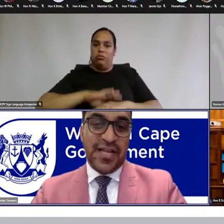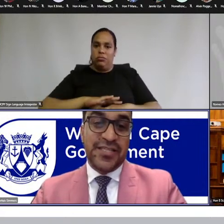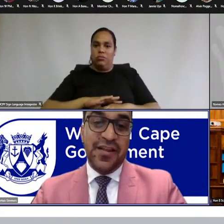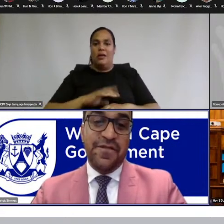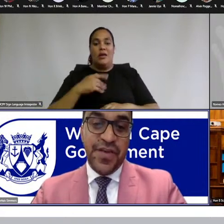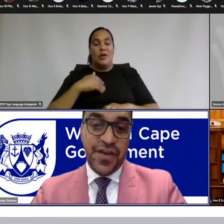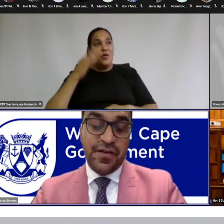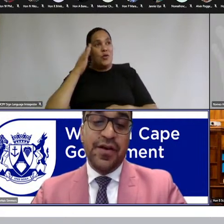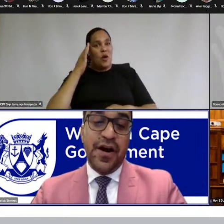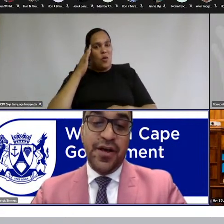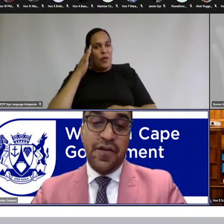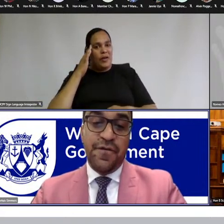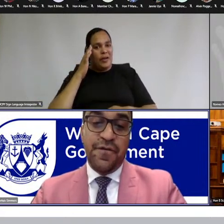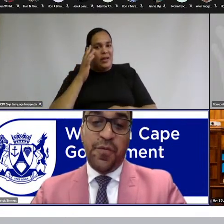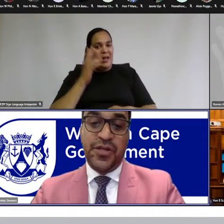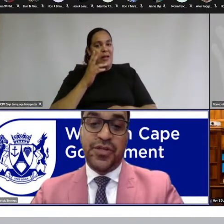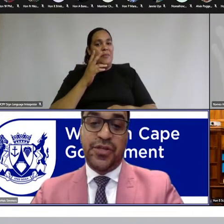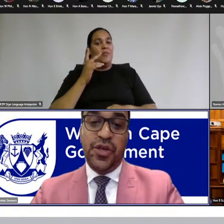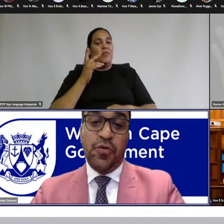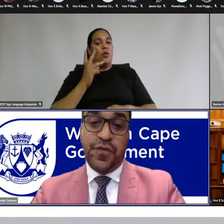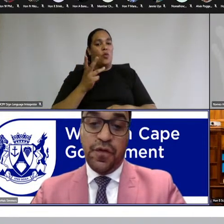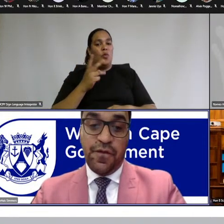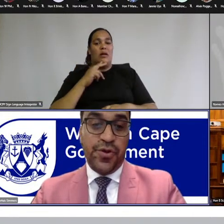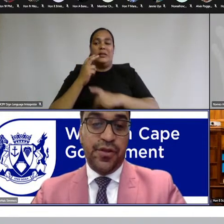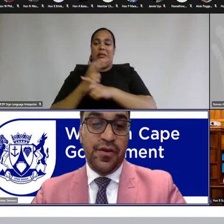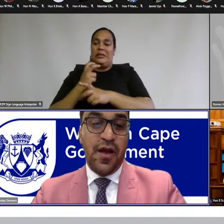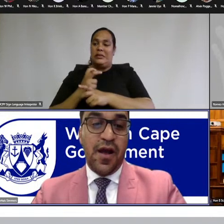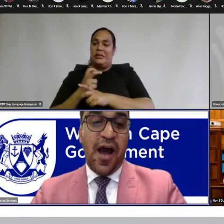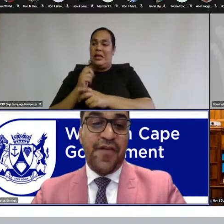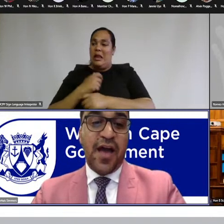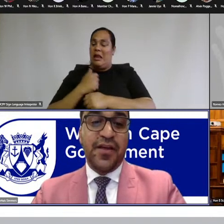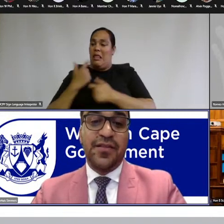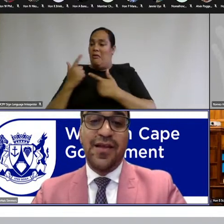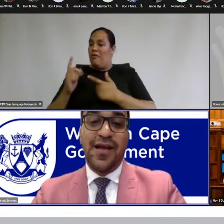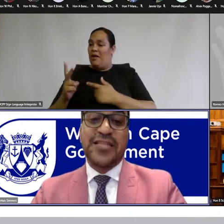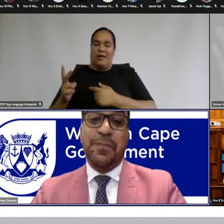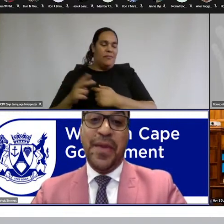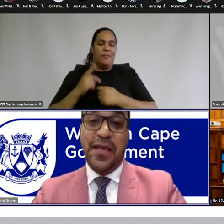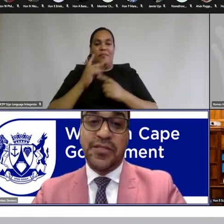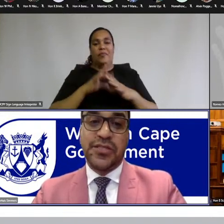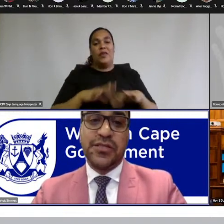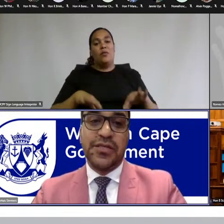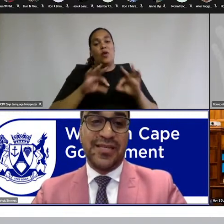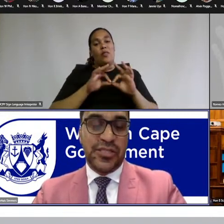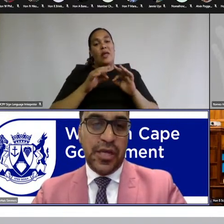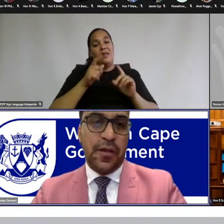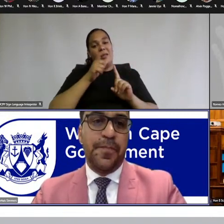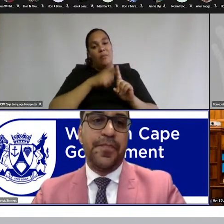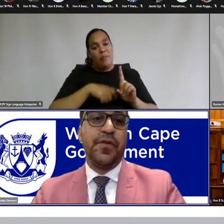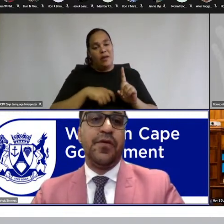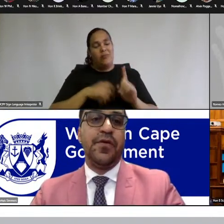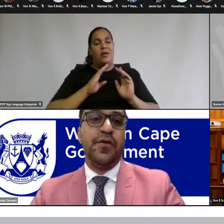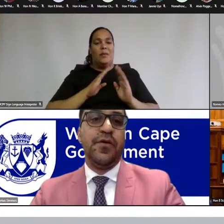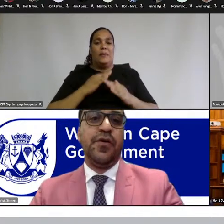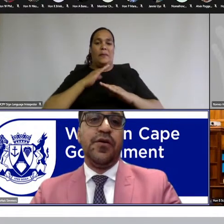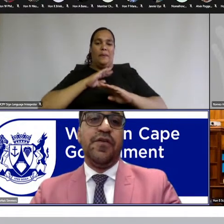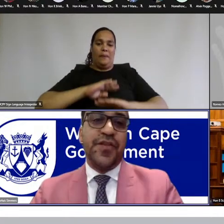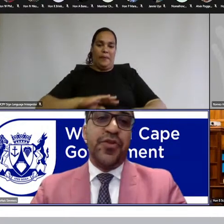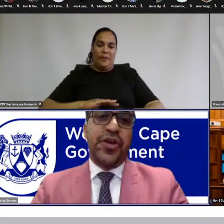wetend dat sy nie weer in 'n informele struktuur hoef te woon nie. Haar waardigheid as mens is herstel.